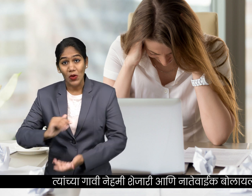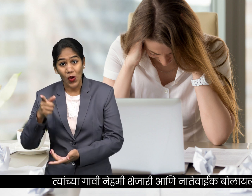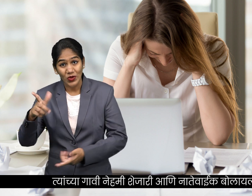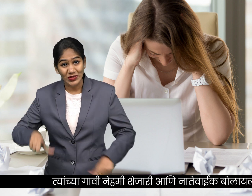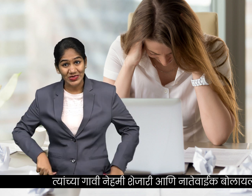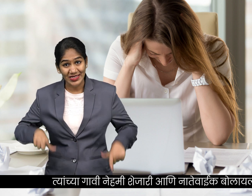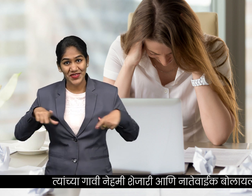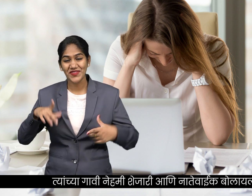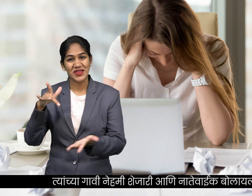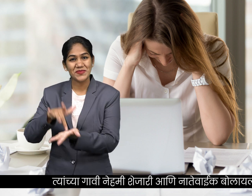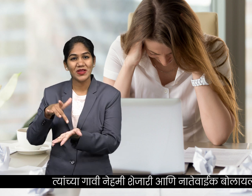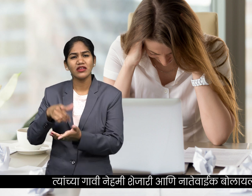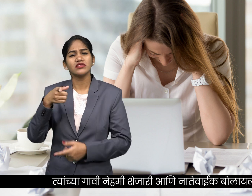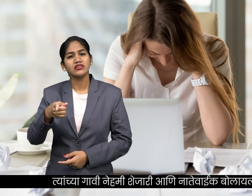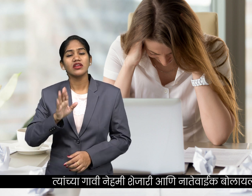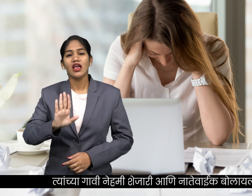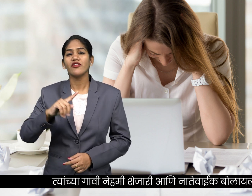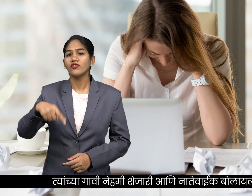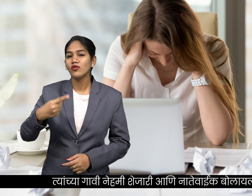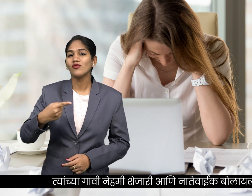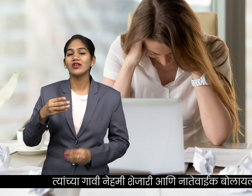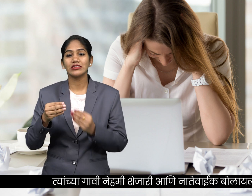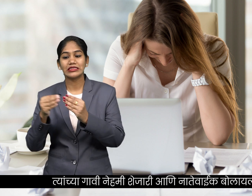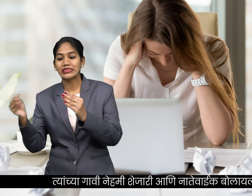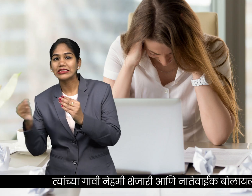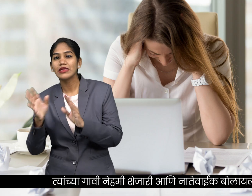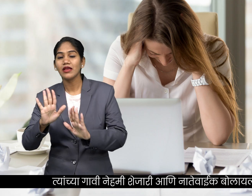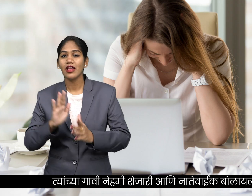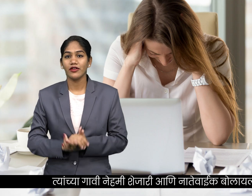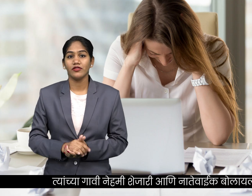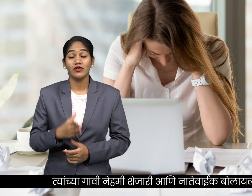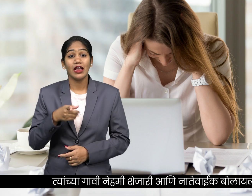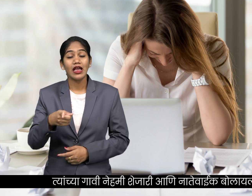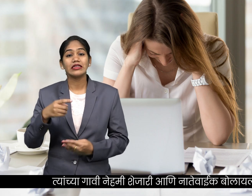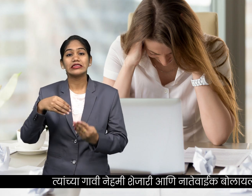त्याच्या गावी नेहमी शेजारी आणि नातेवाईक बोलायला असायचे,